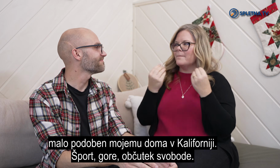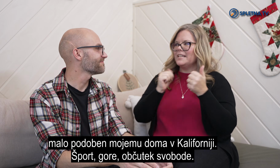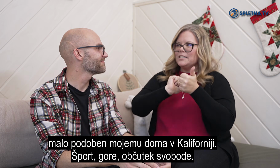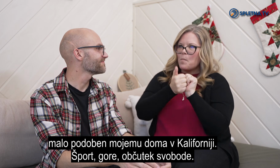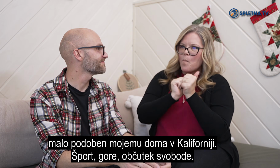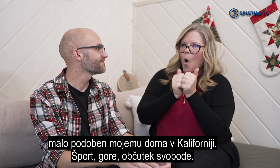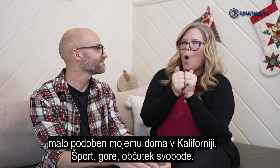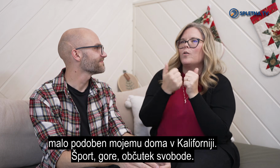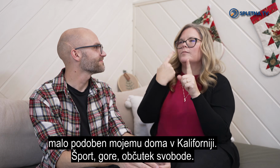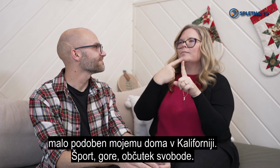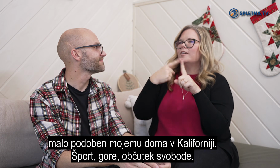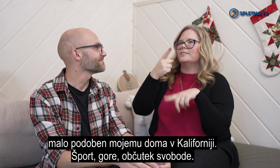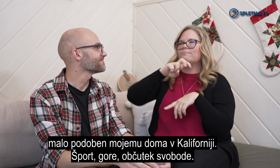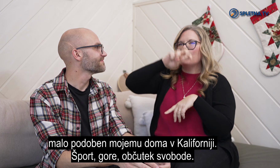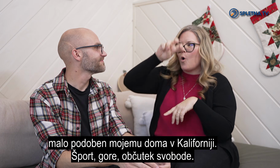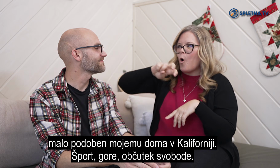Šport, gore, občutek svobode.